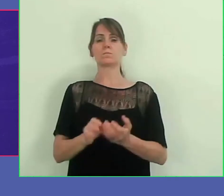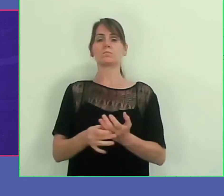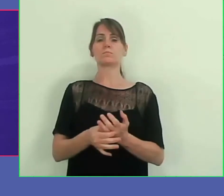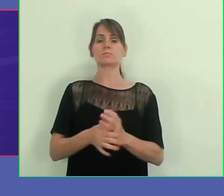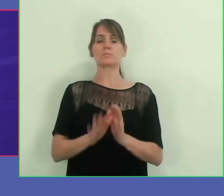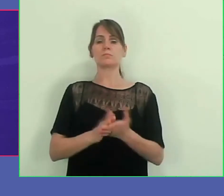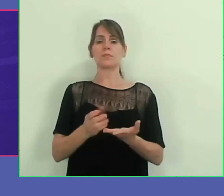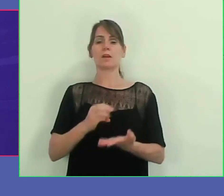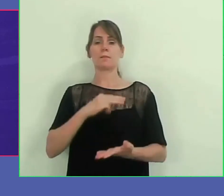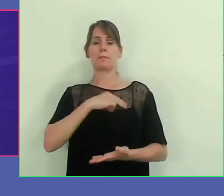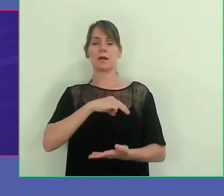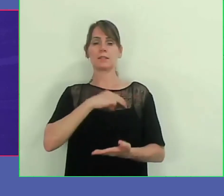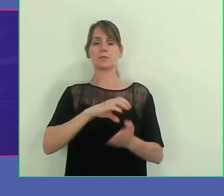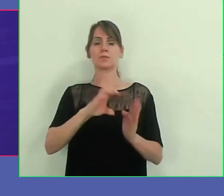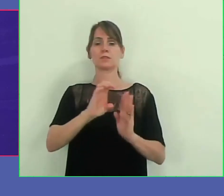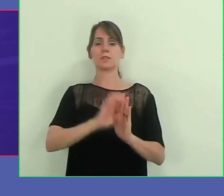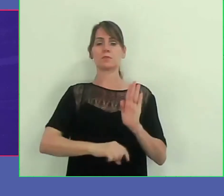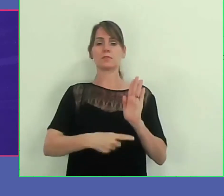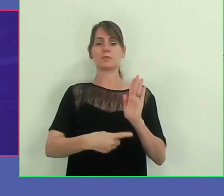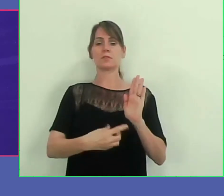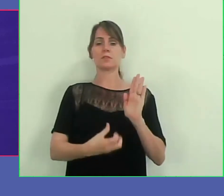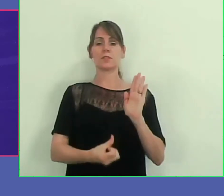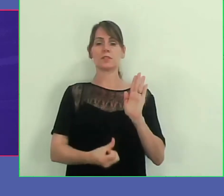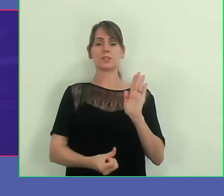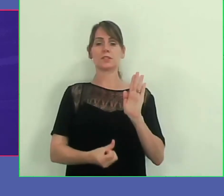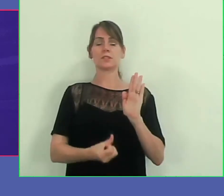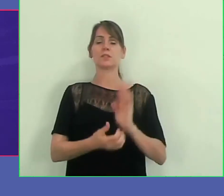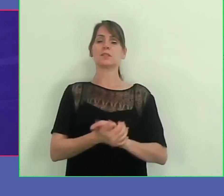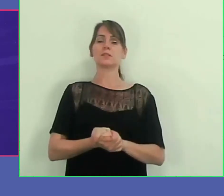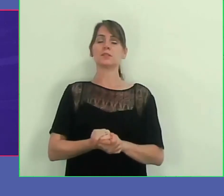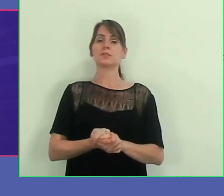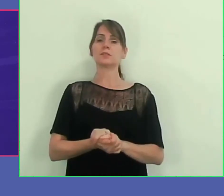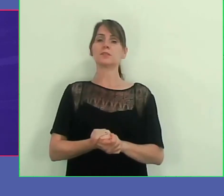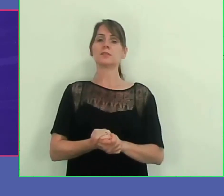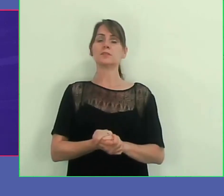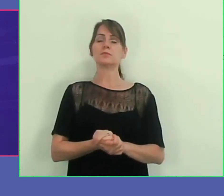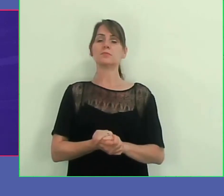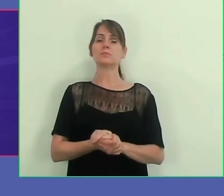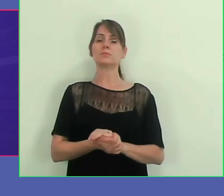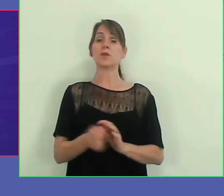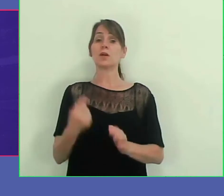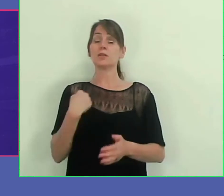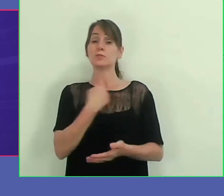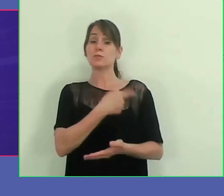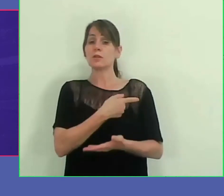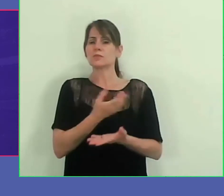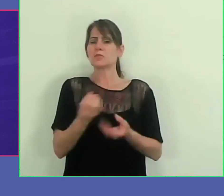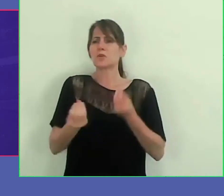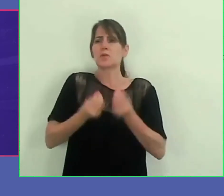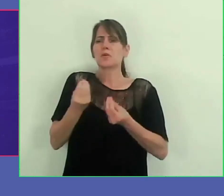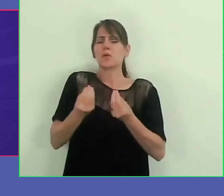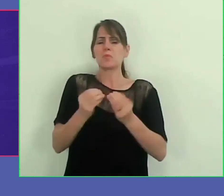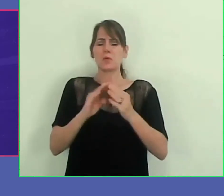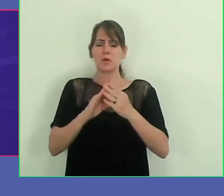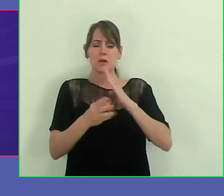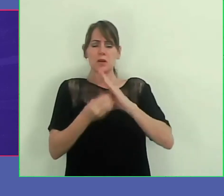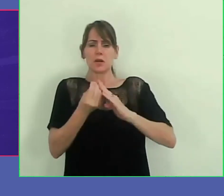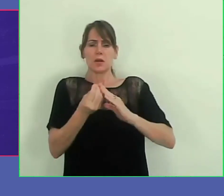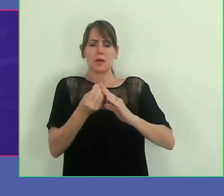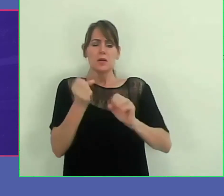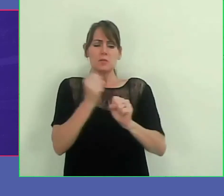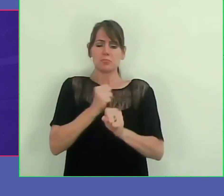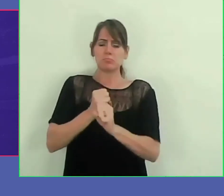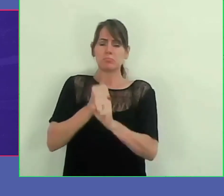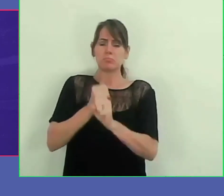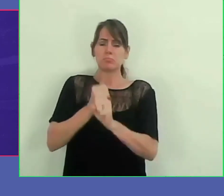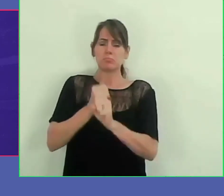16, voltando para Mateus 16. Qual é a solução? Se nós não temos como edificar a igreja. No